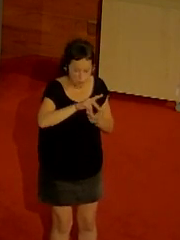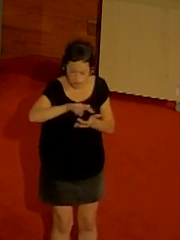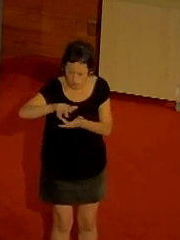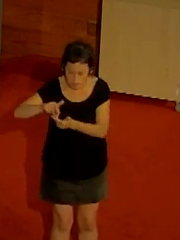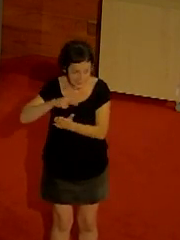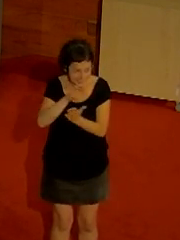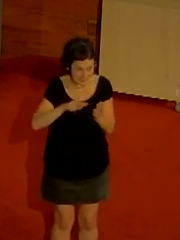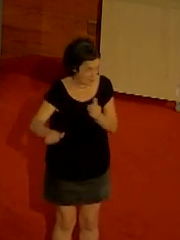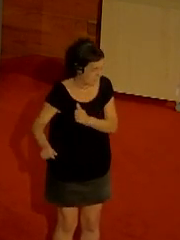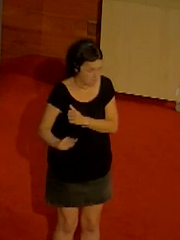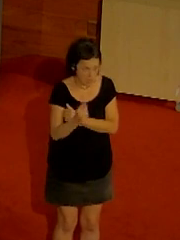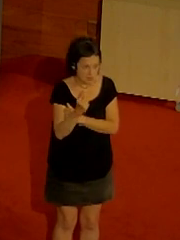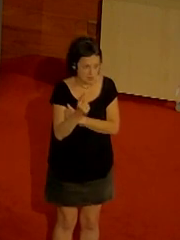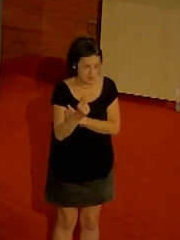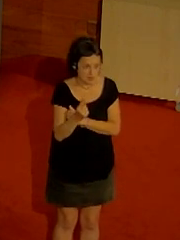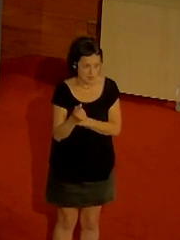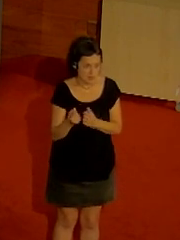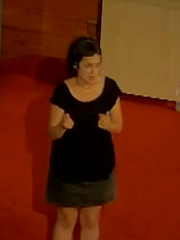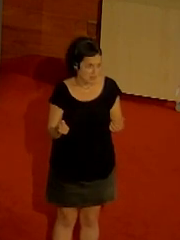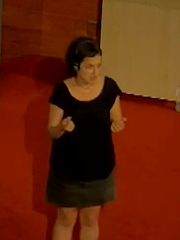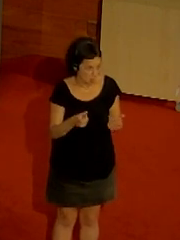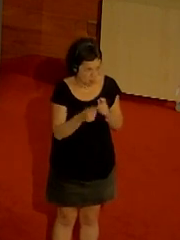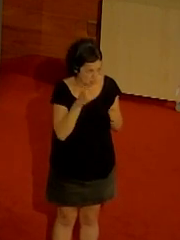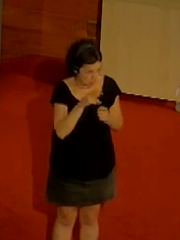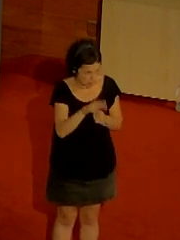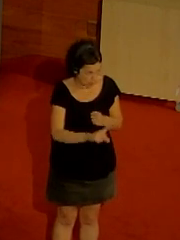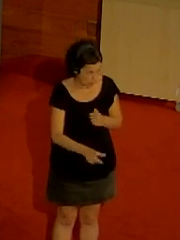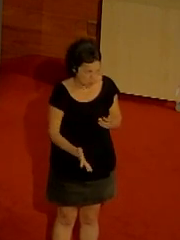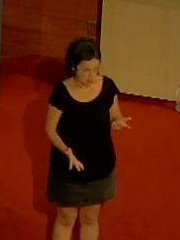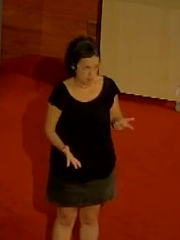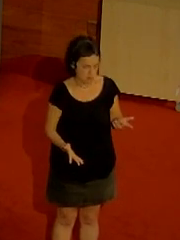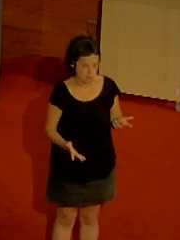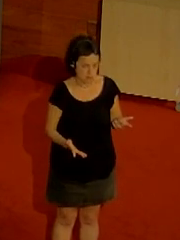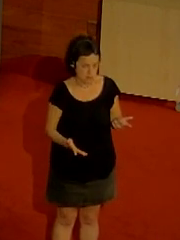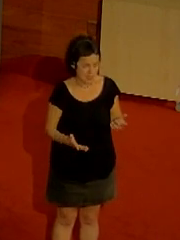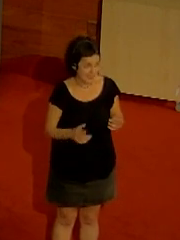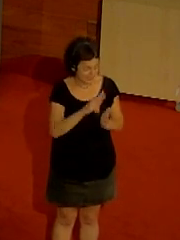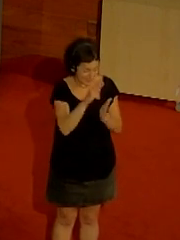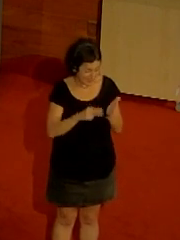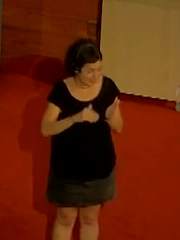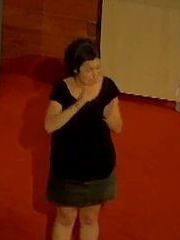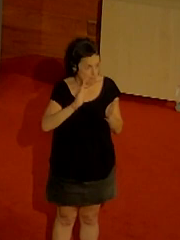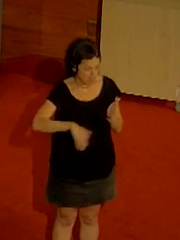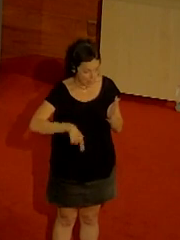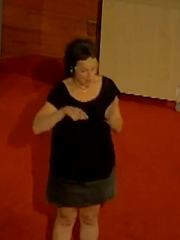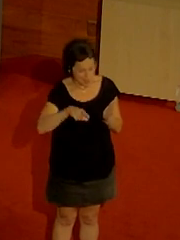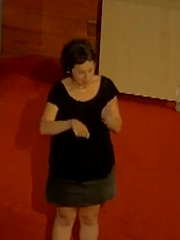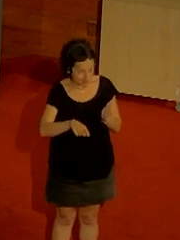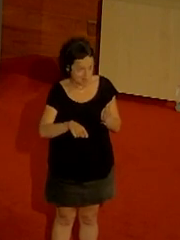son las 10 menos leídas, ¿no? No las menos, pero vaya, ¿no? Y decía aquello, la provocación esa de escribir contra el